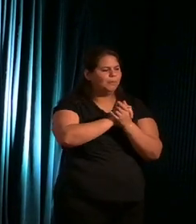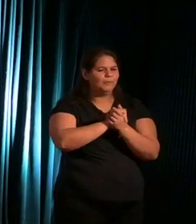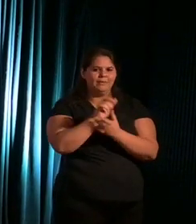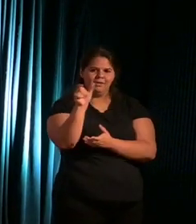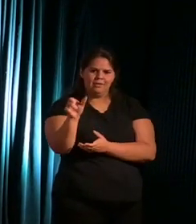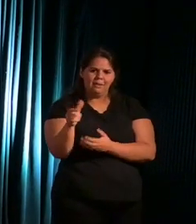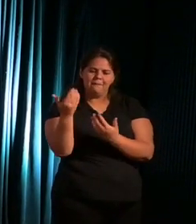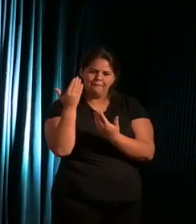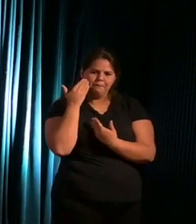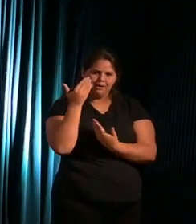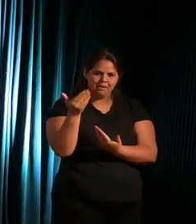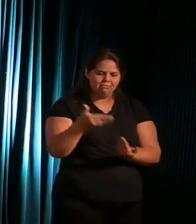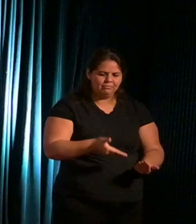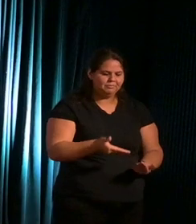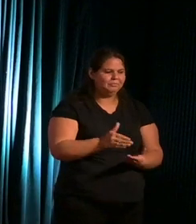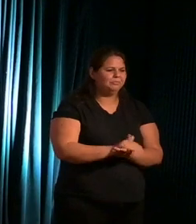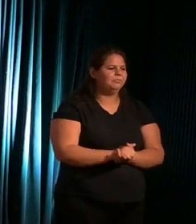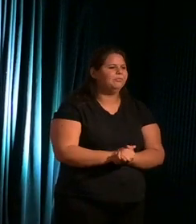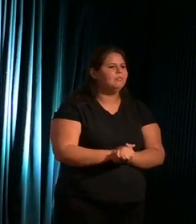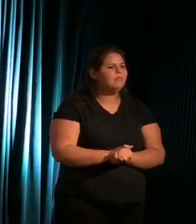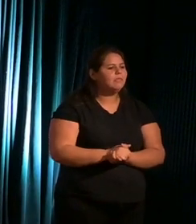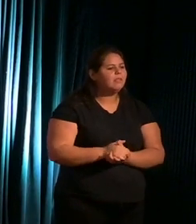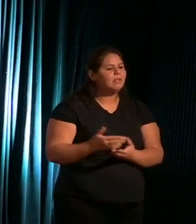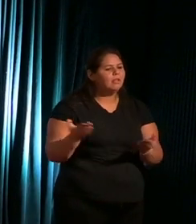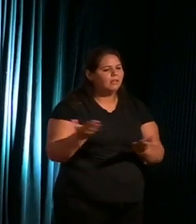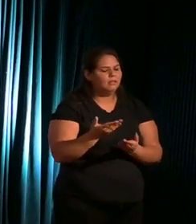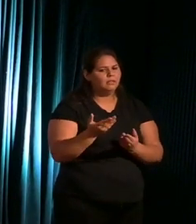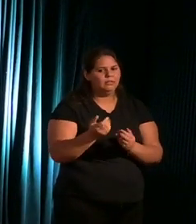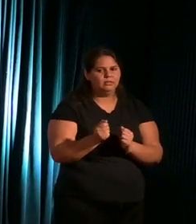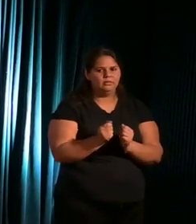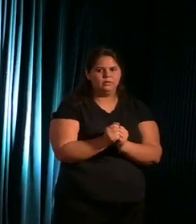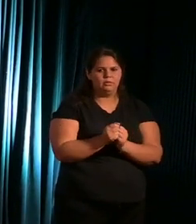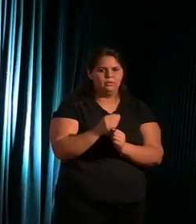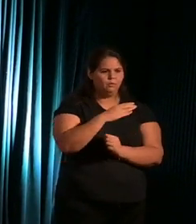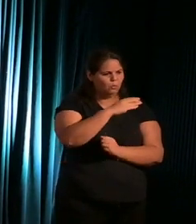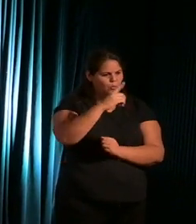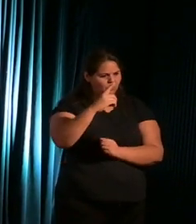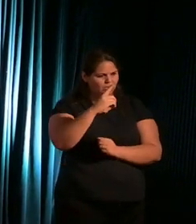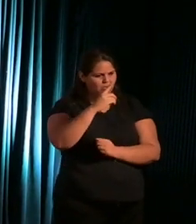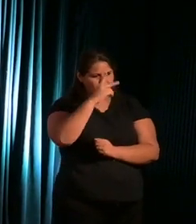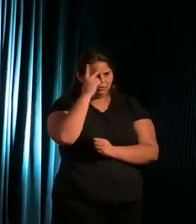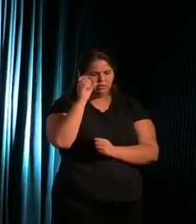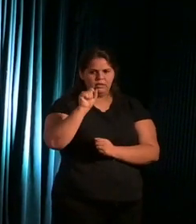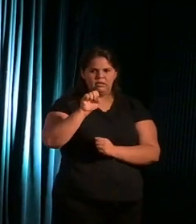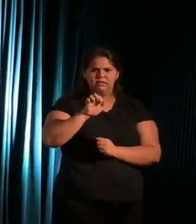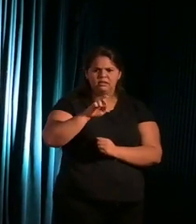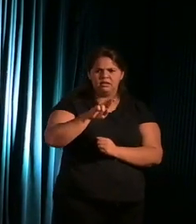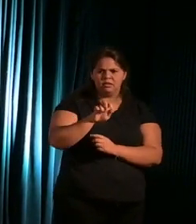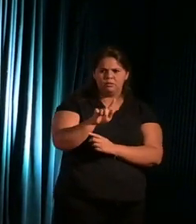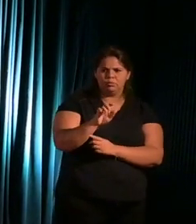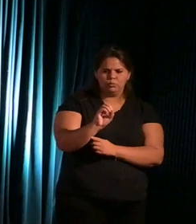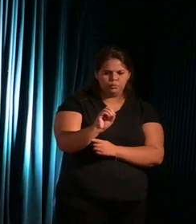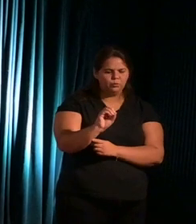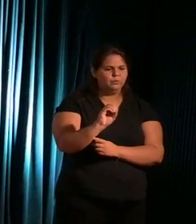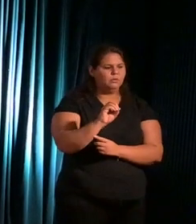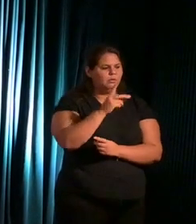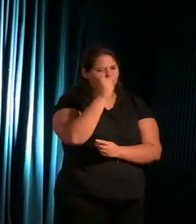pela presença. Tá? Estamos aqui também com os curadores da exposição, Sérgio Burgo, né?